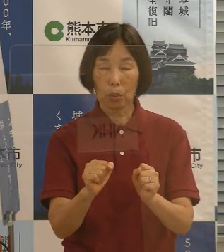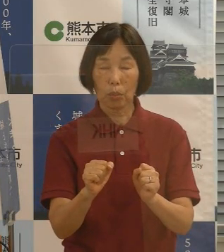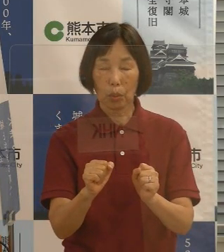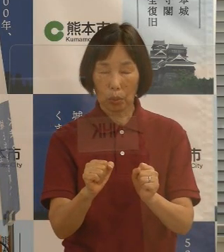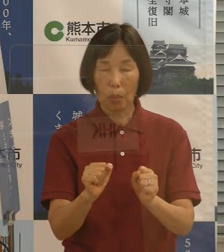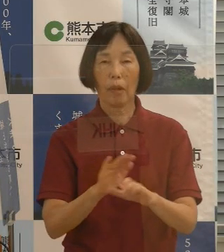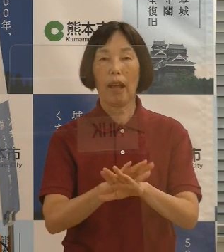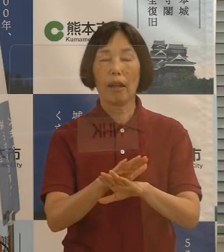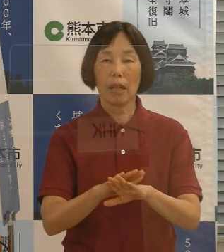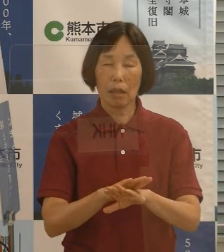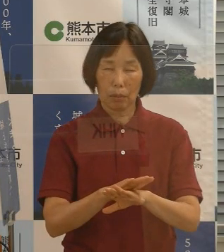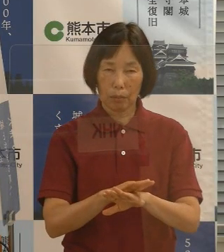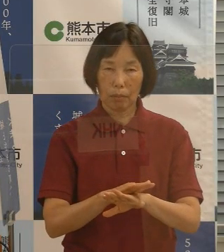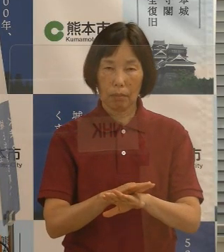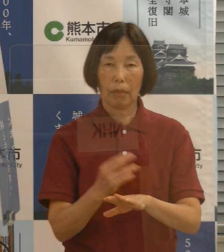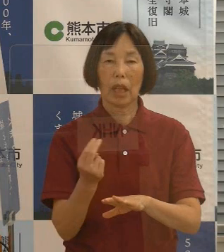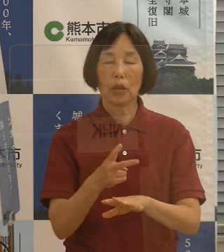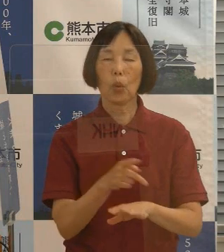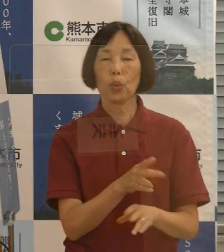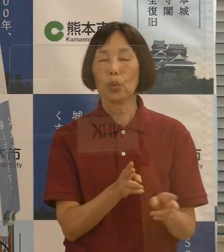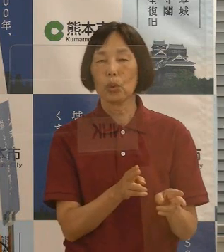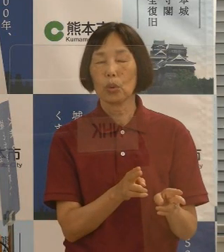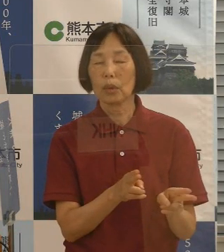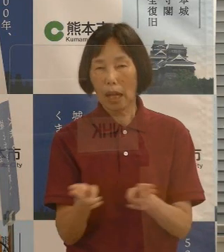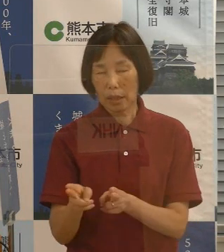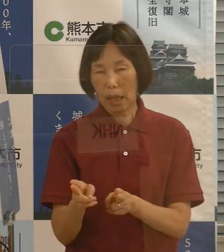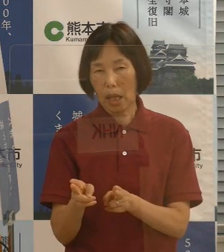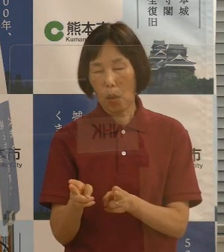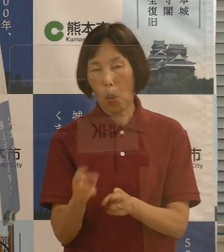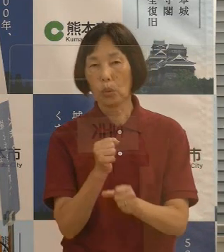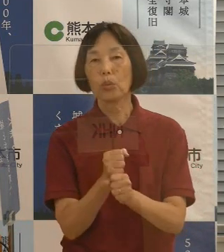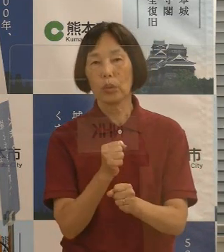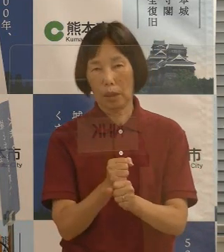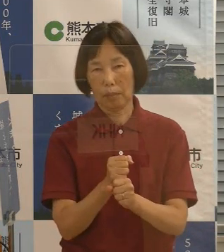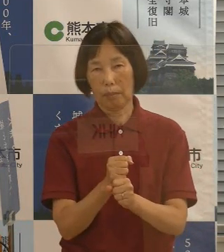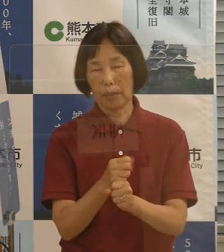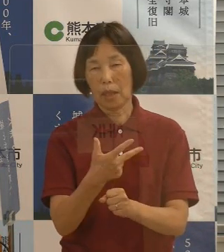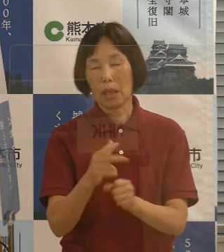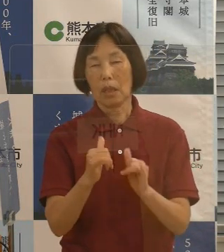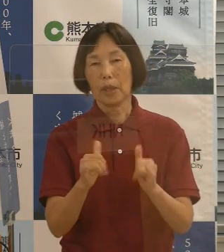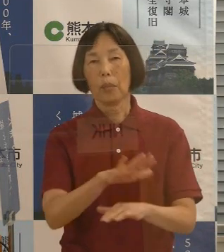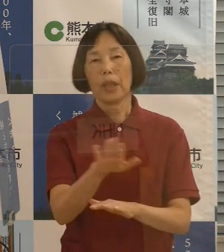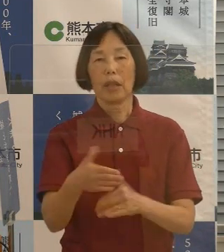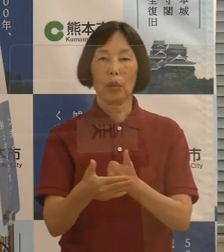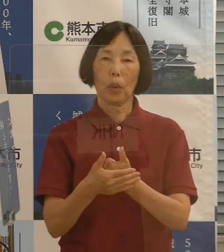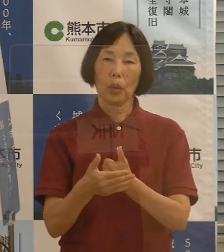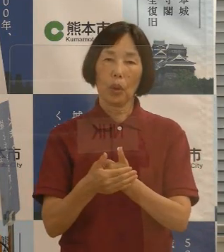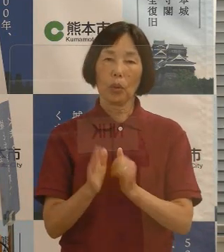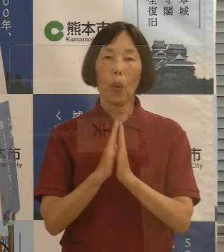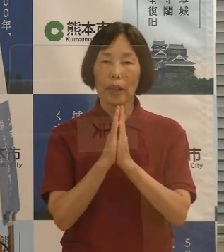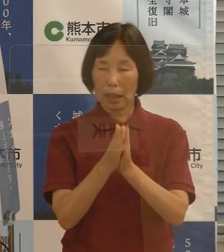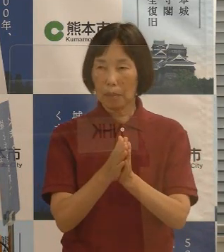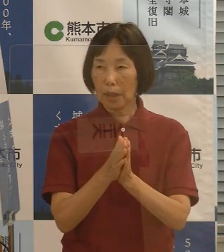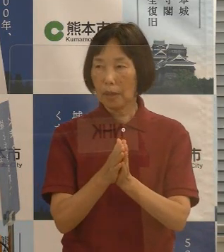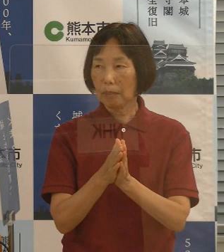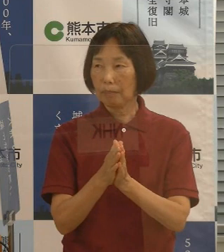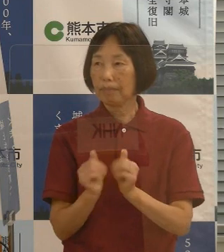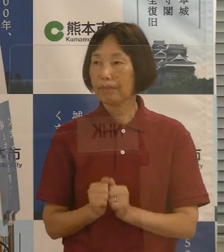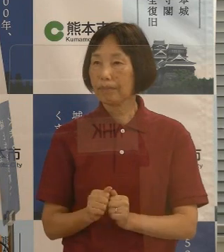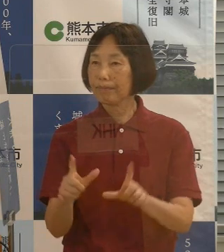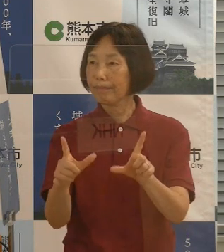ういった体制をですね、組んでおりますので、ぜひ市民の皆さんのご協力もよろしくお願いしたいと思います。